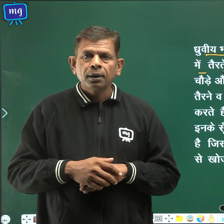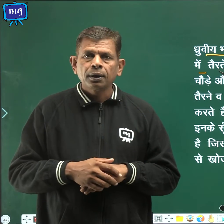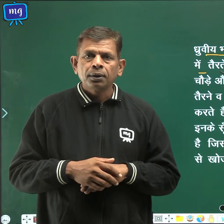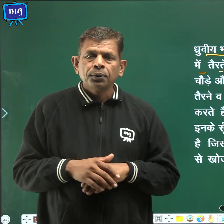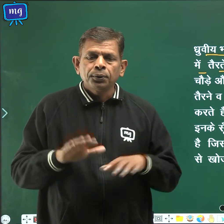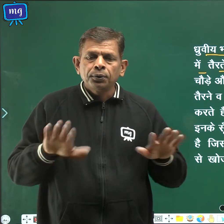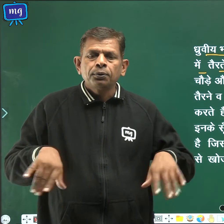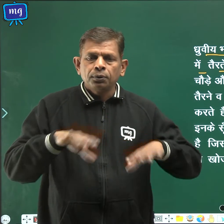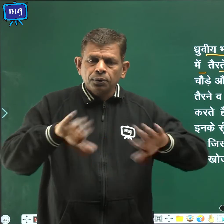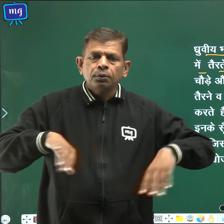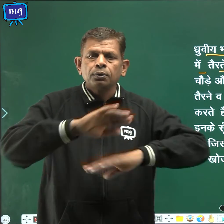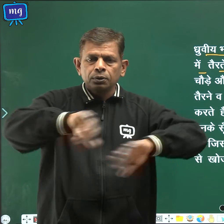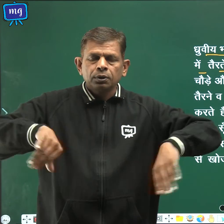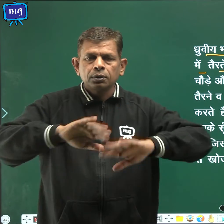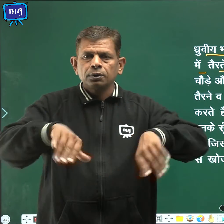तैरते रहते हैं।